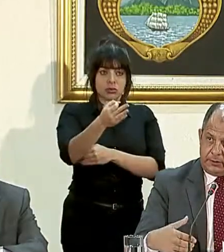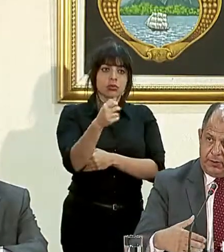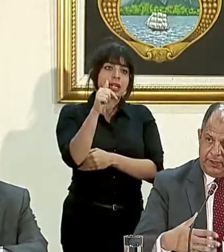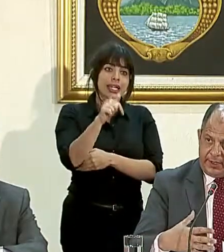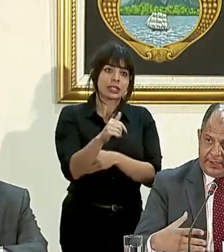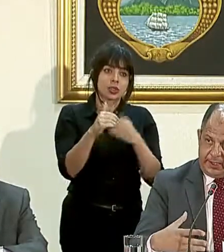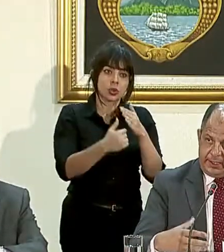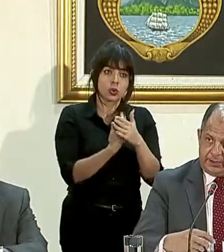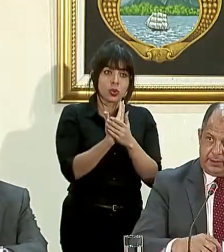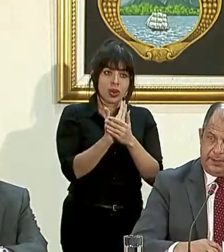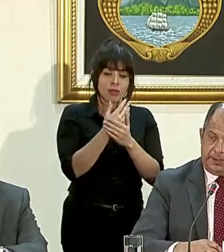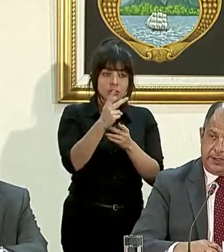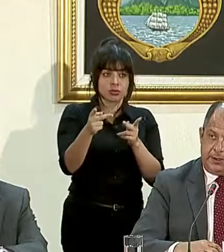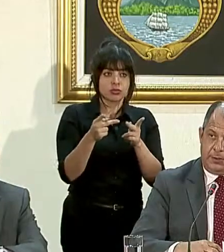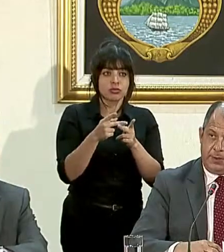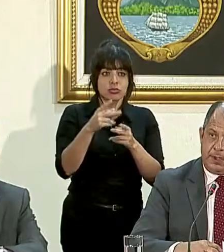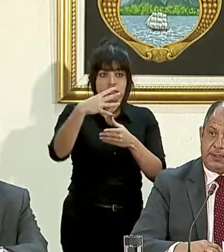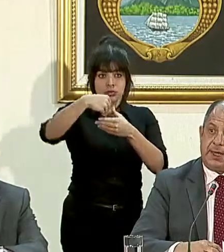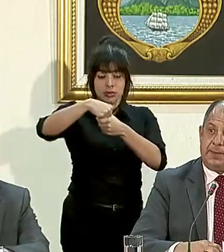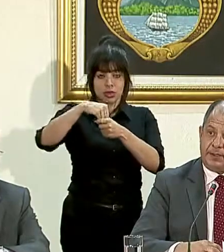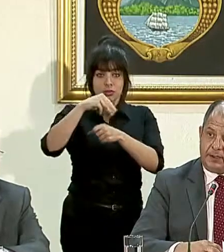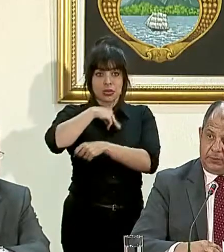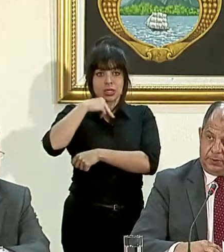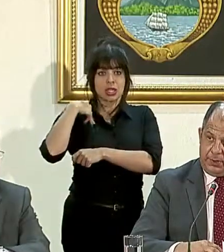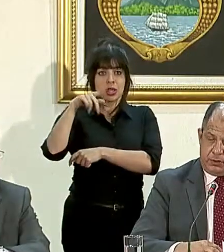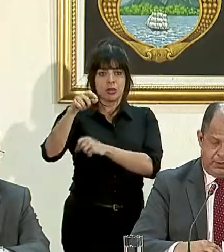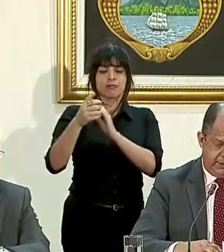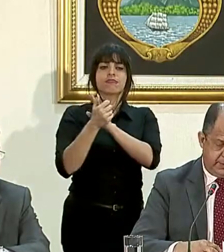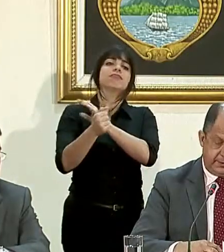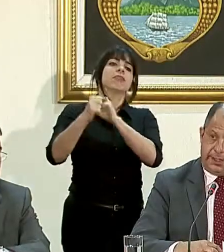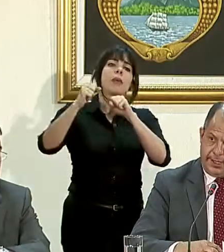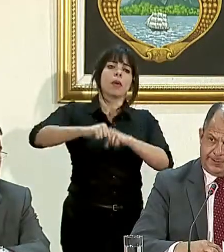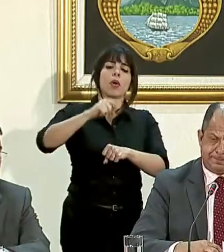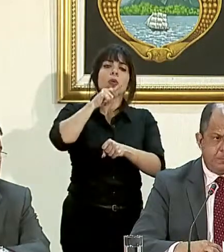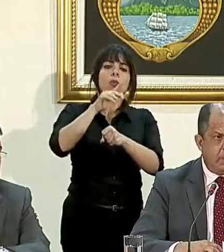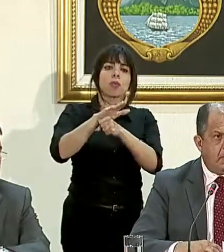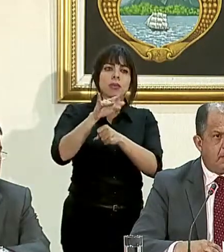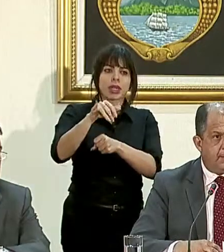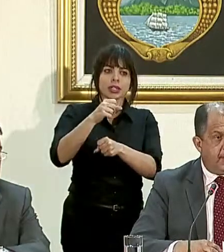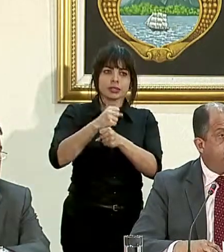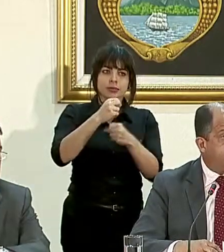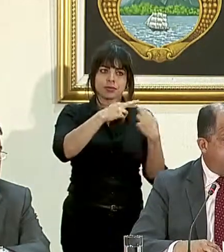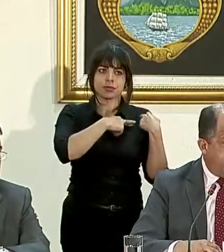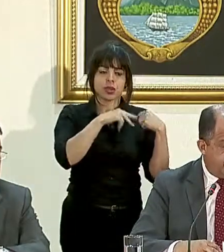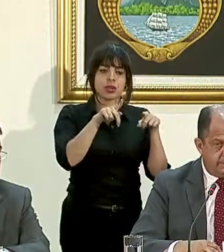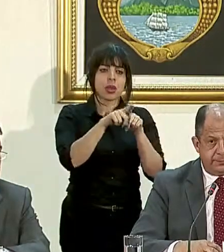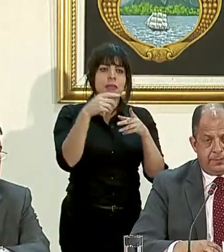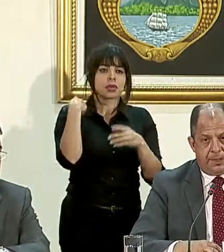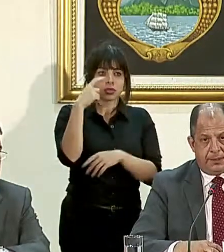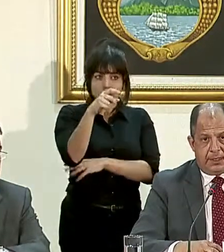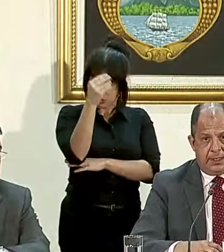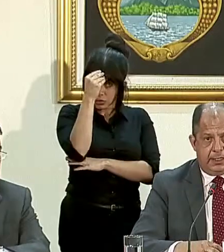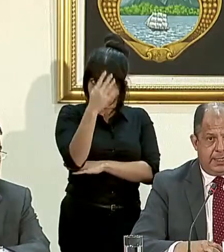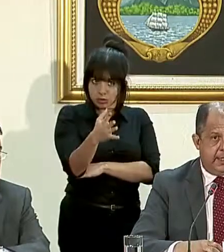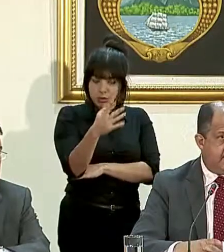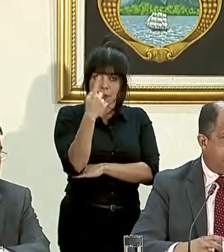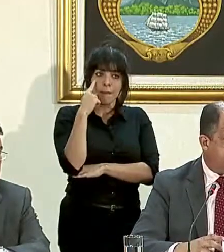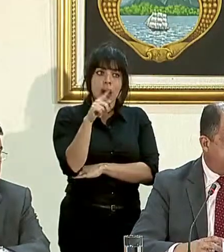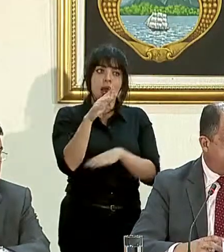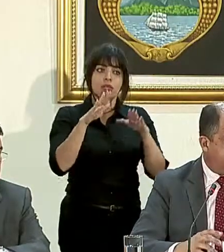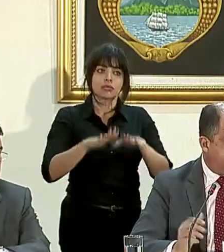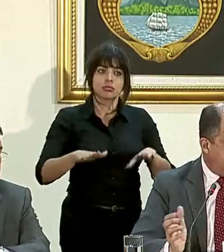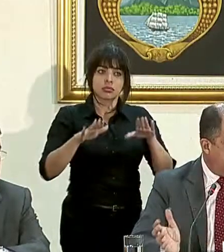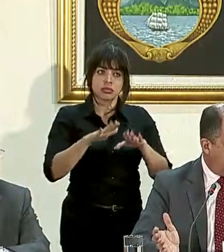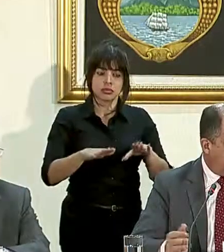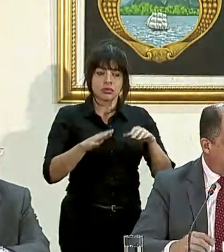estas nuevas jerarquías del ministerio sean capaces de cumplir con esa tarea. También he de señalar, para tranquilidad y